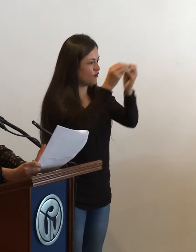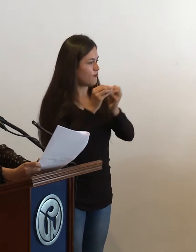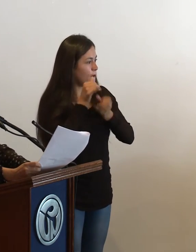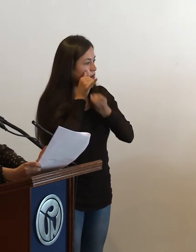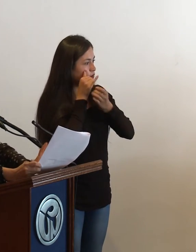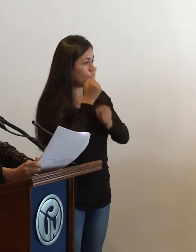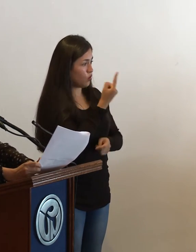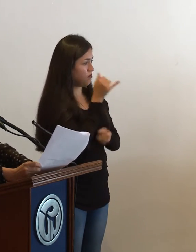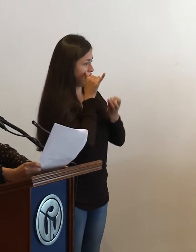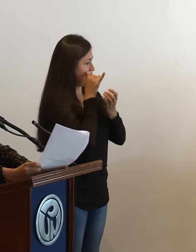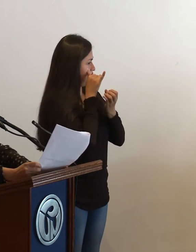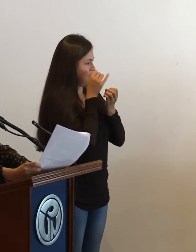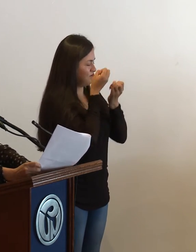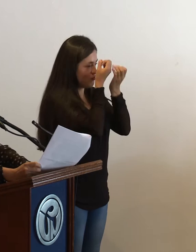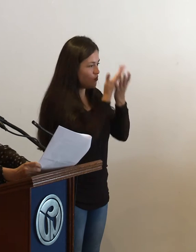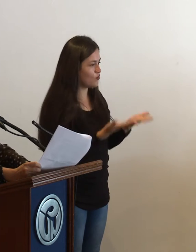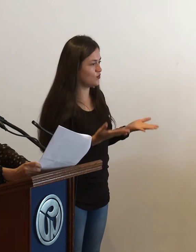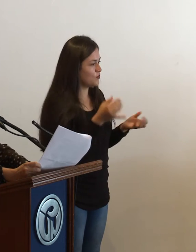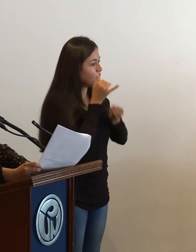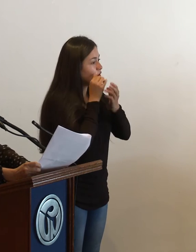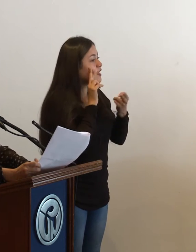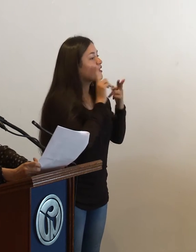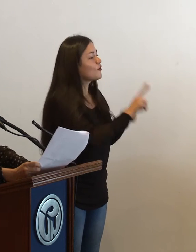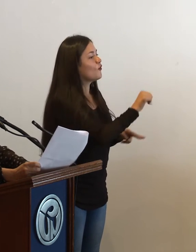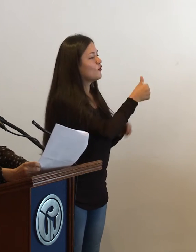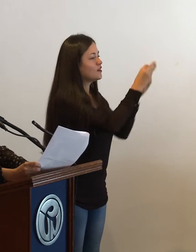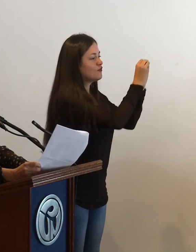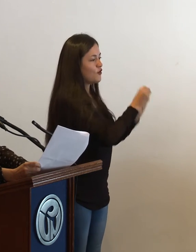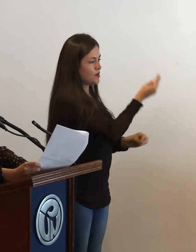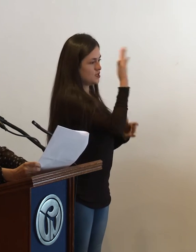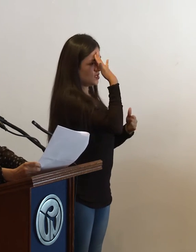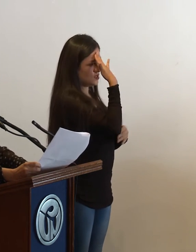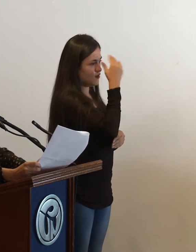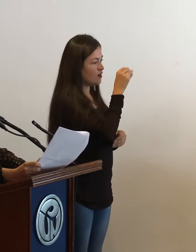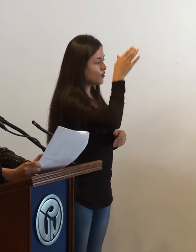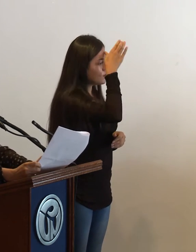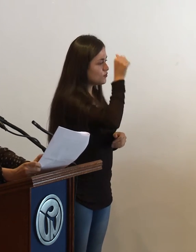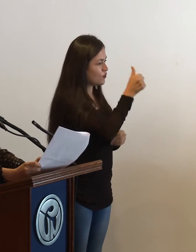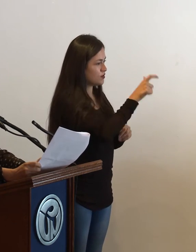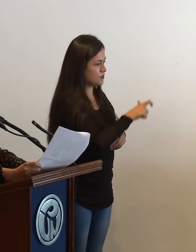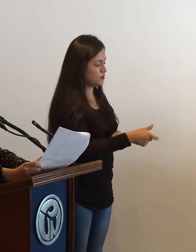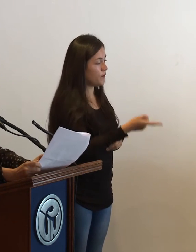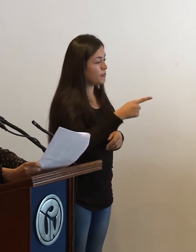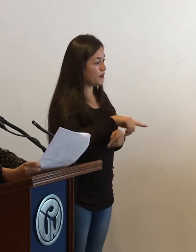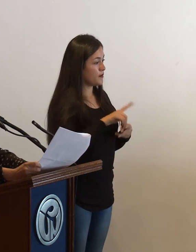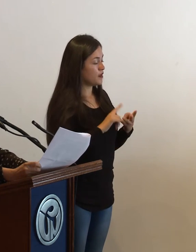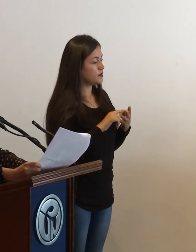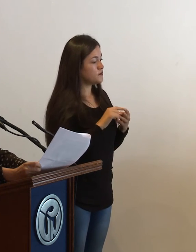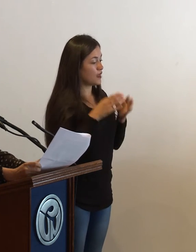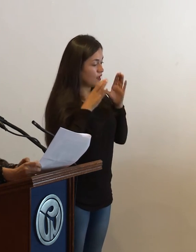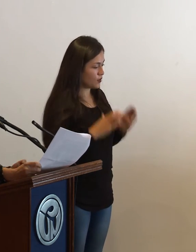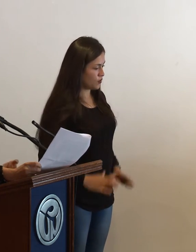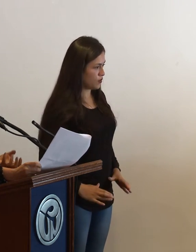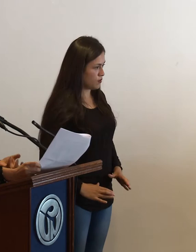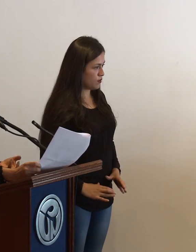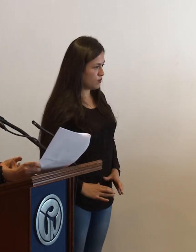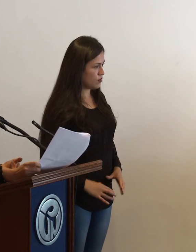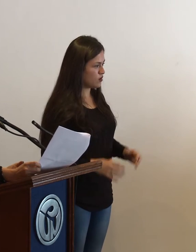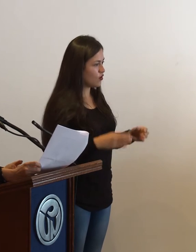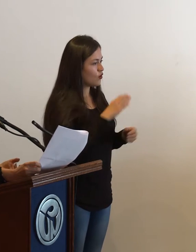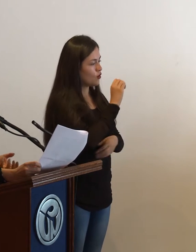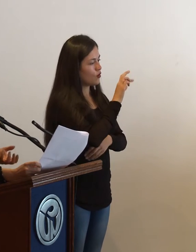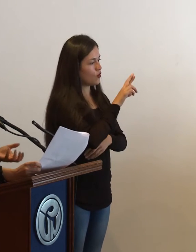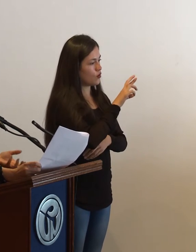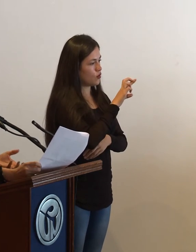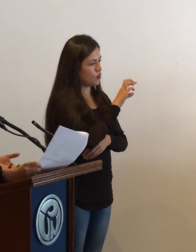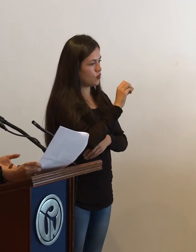Con lo anterior, y yo creo que en el siguiente punto lo podemos conversar un poco más, se sitúa también el cuerpo, la